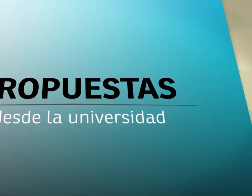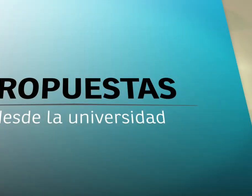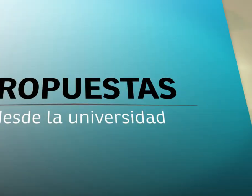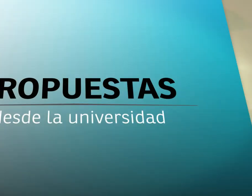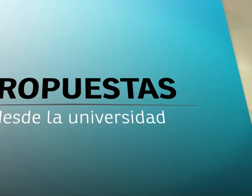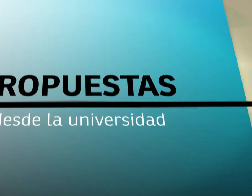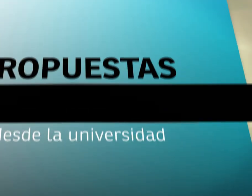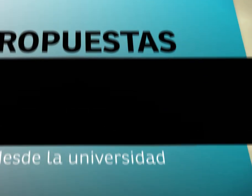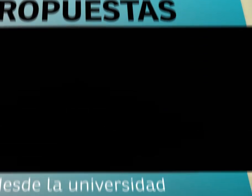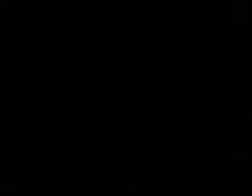sí